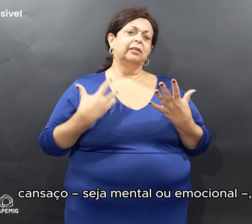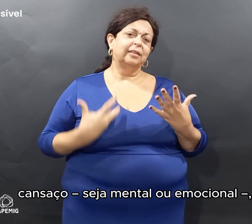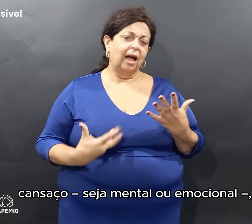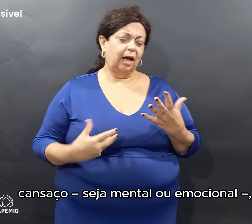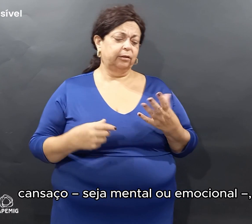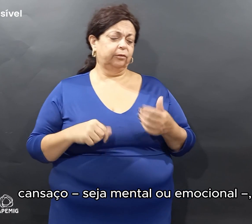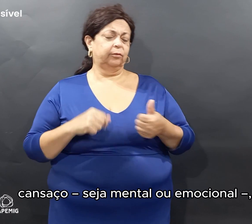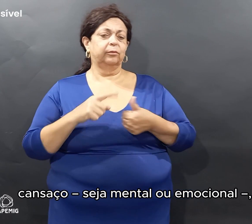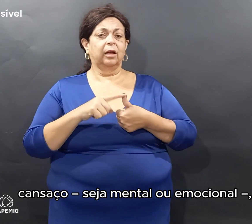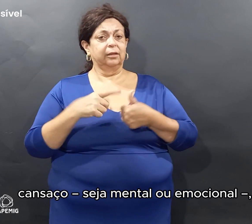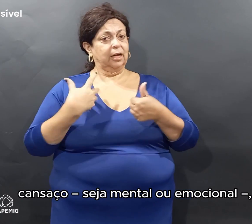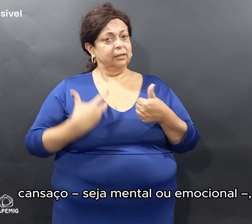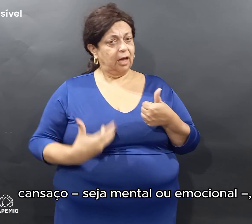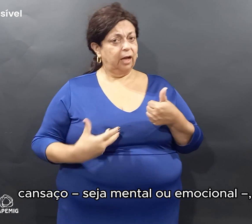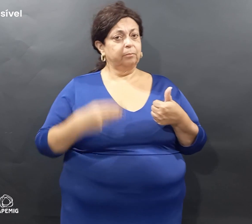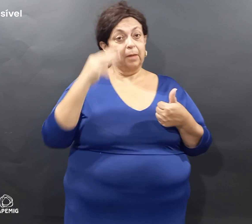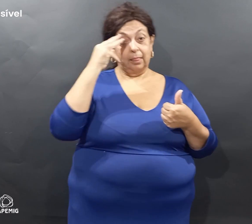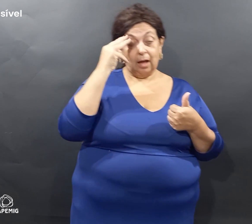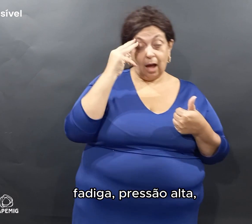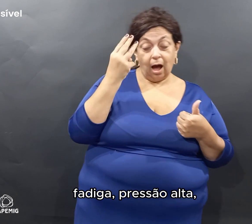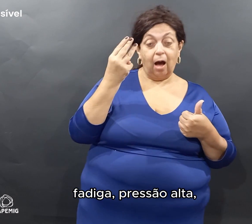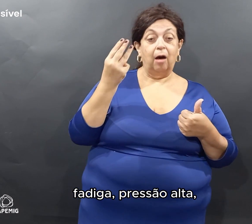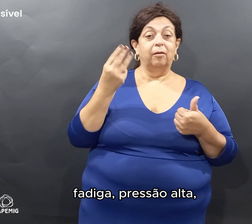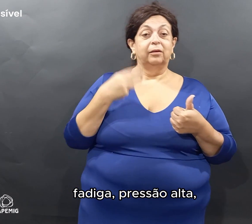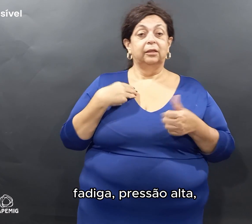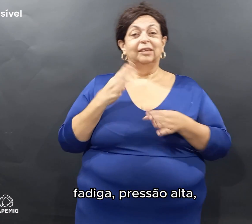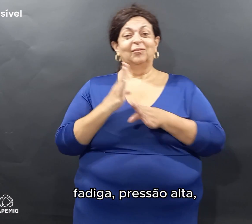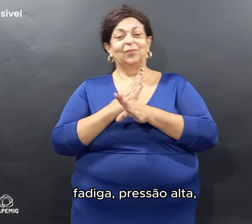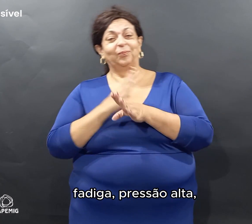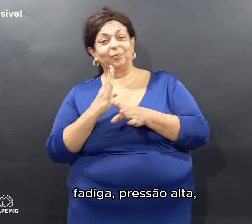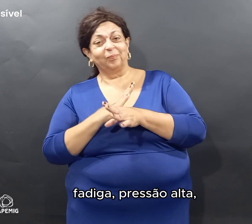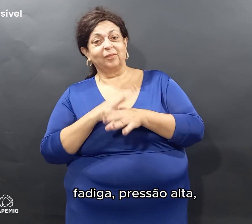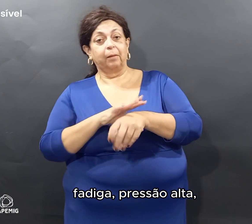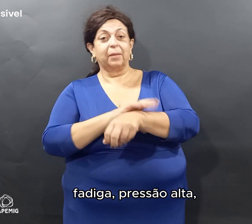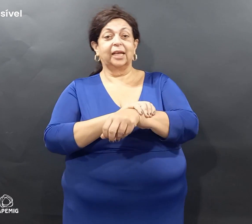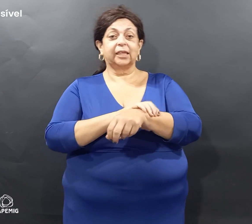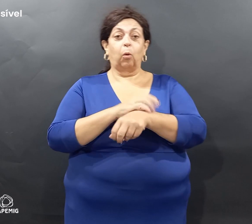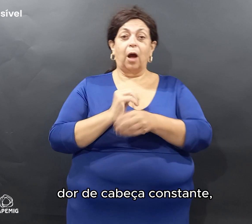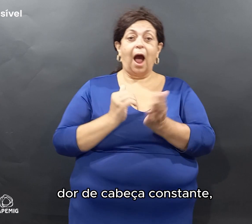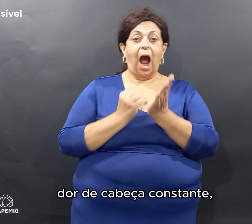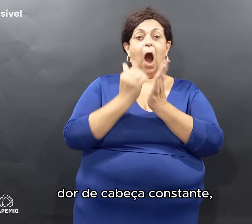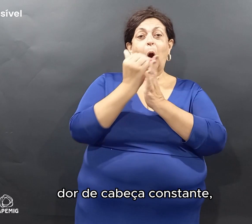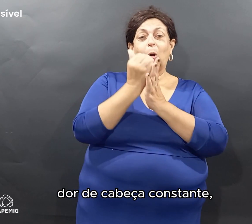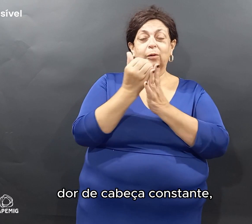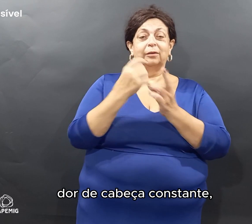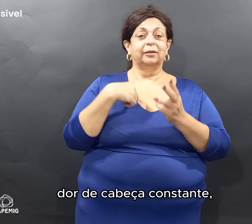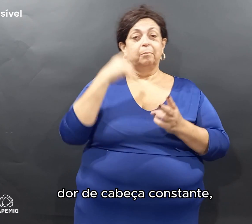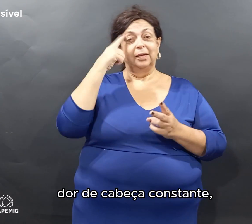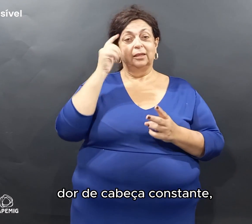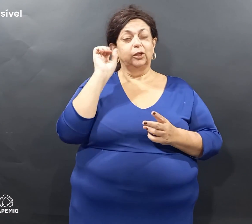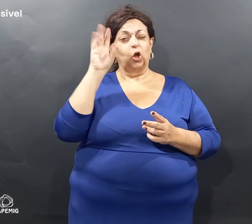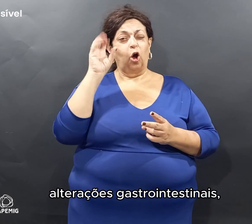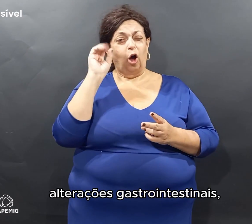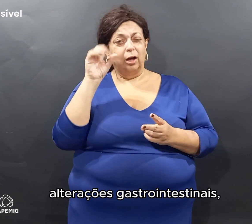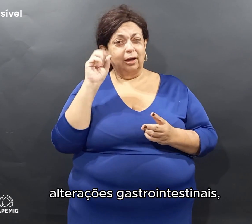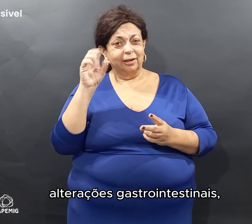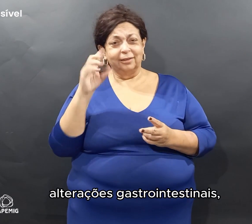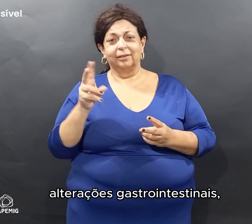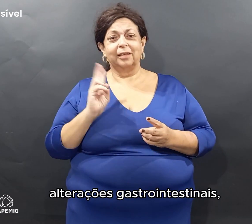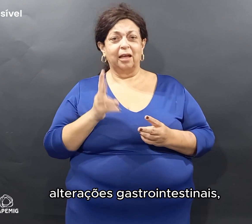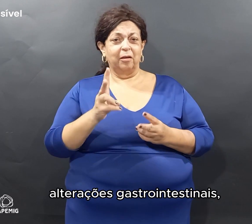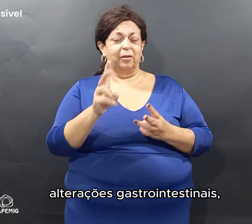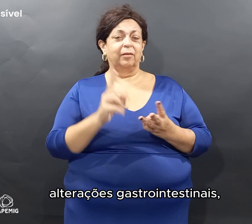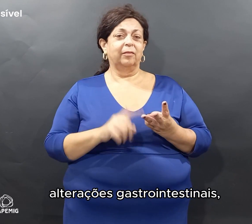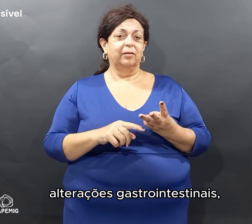cansaço, seja mental ou emocional, fadiga, pressão alta, dor de cabeça constante,